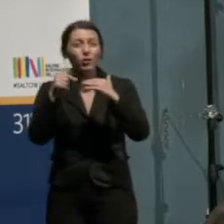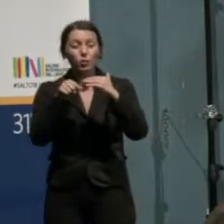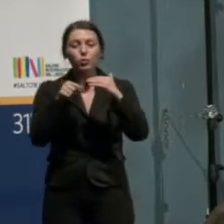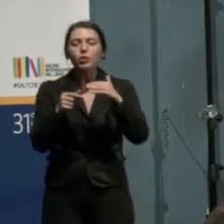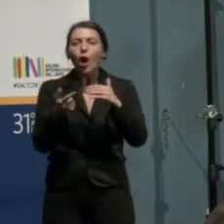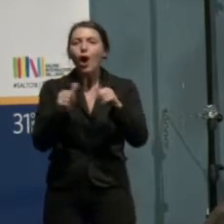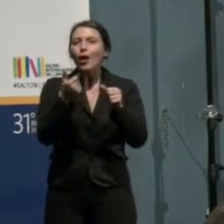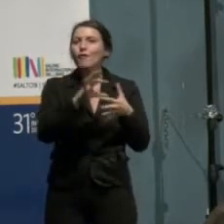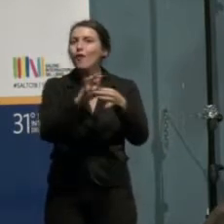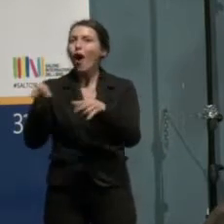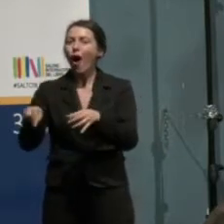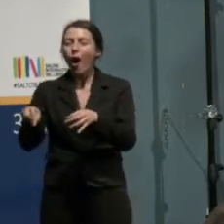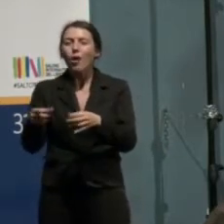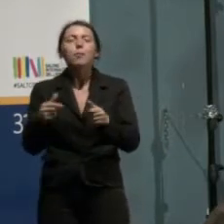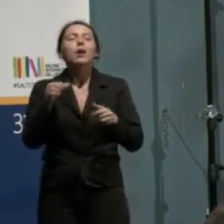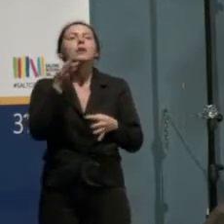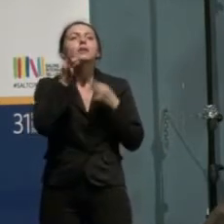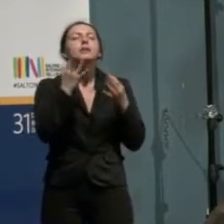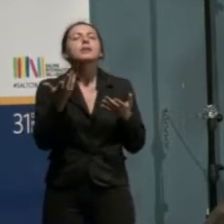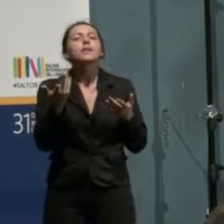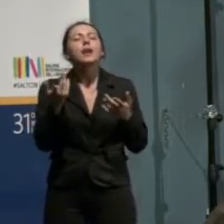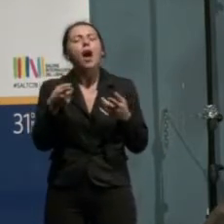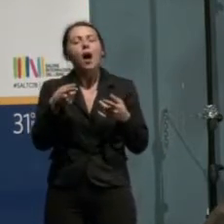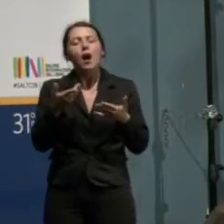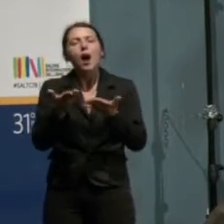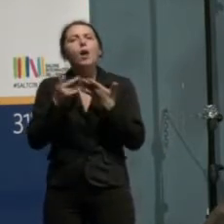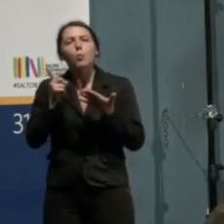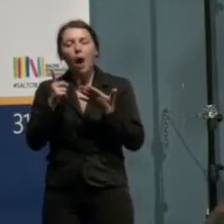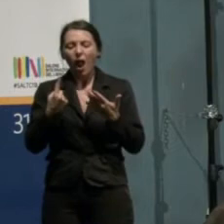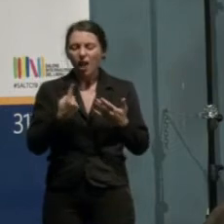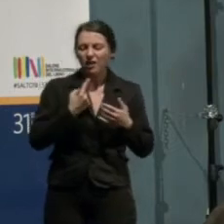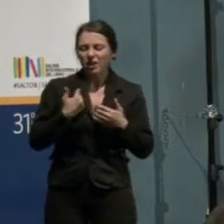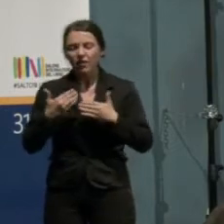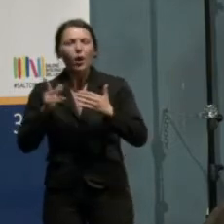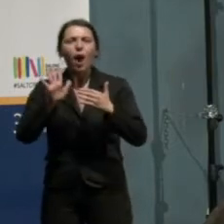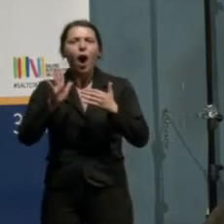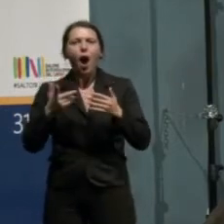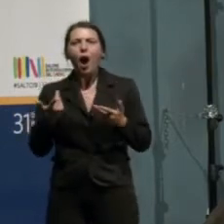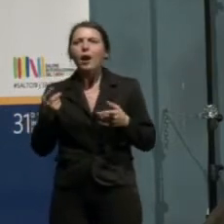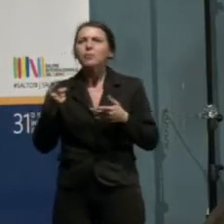nostro lavoro anche per combattere tendenze individualistiche e la debolezza che portano con sé